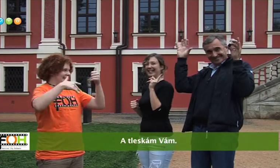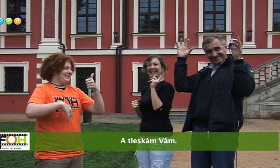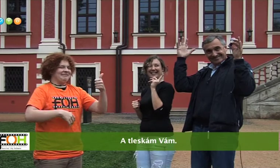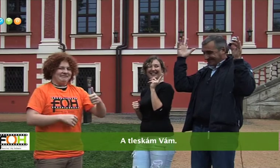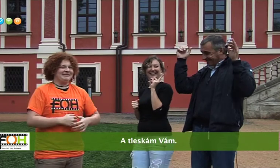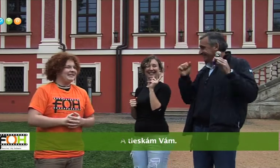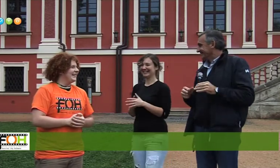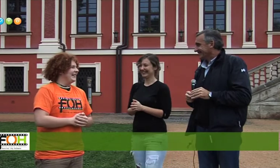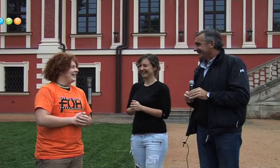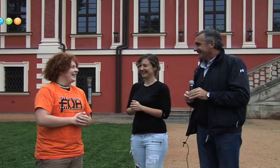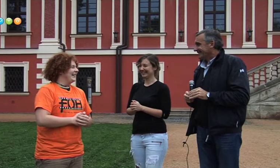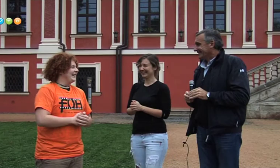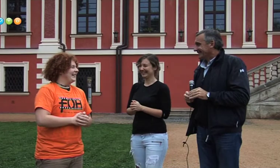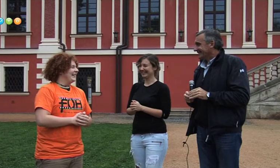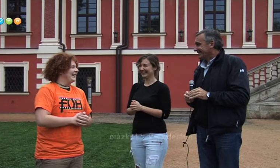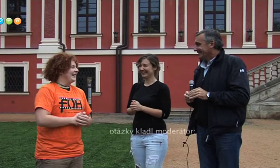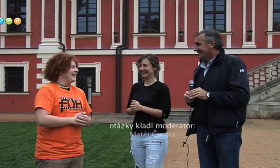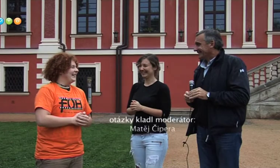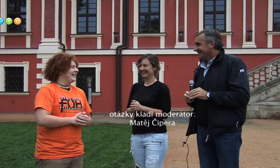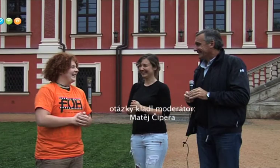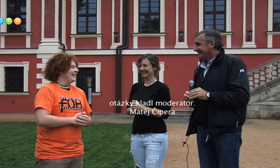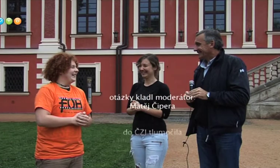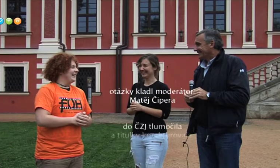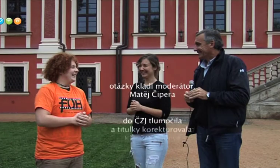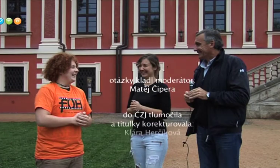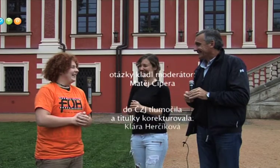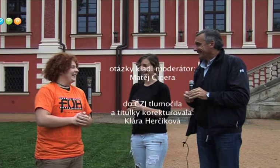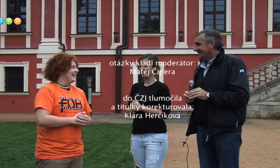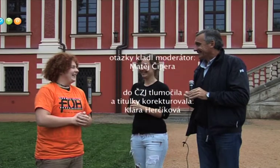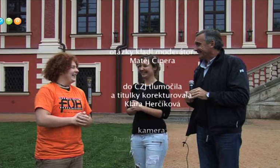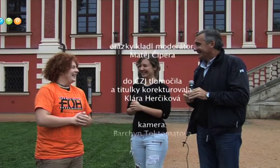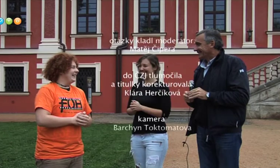A rychle schovat.